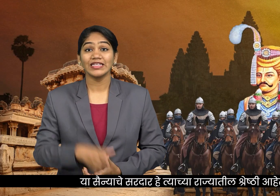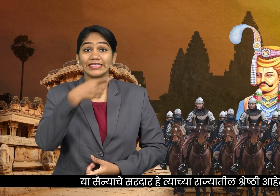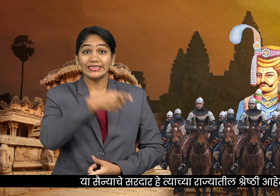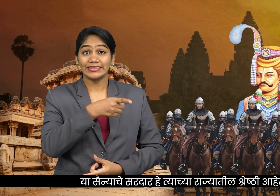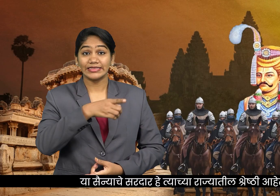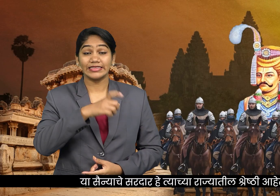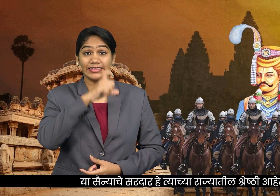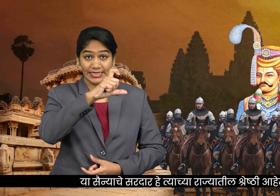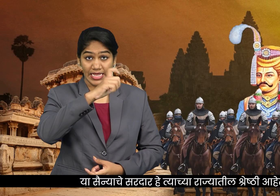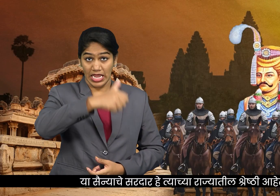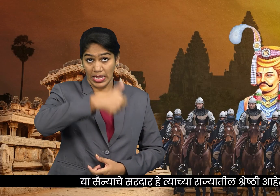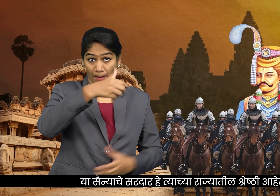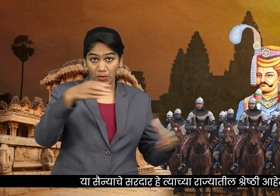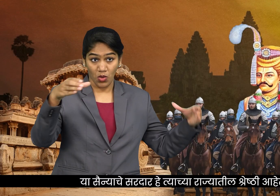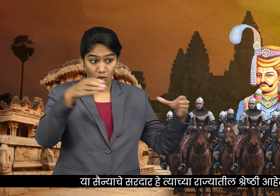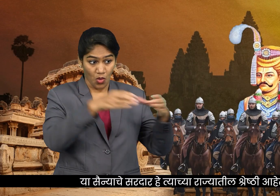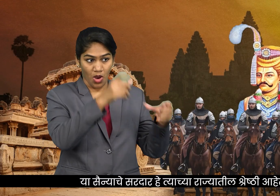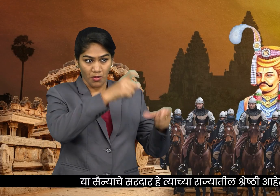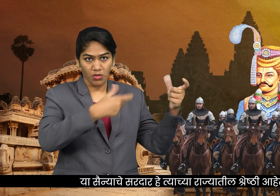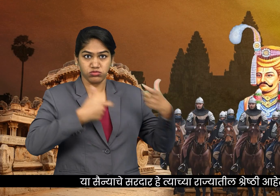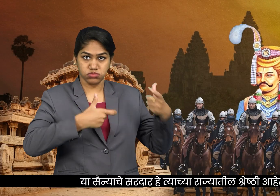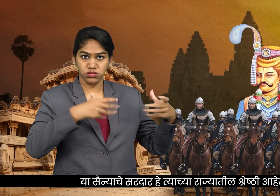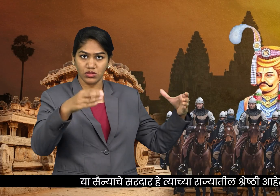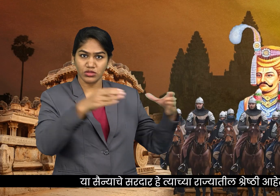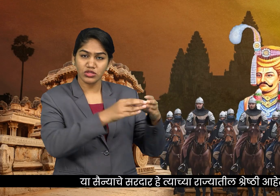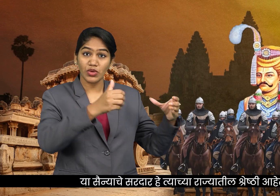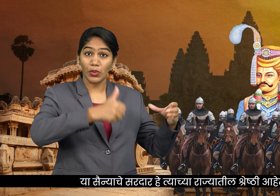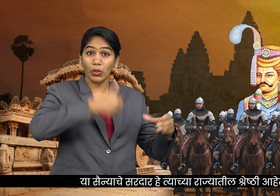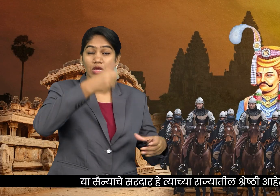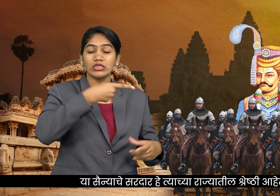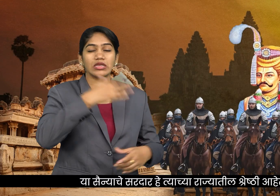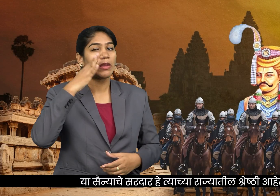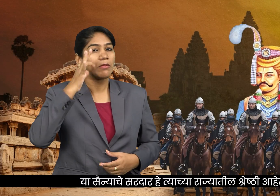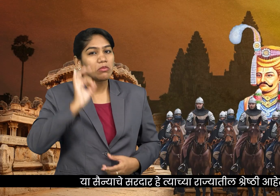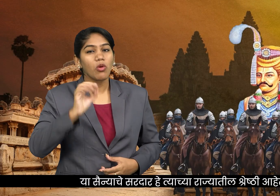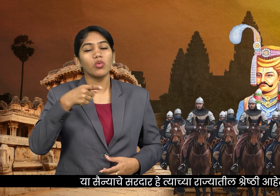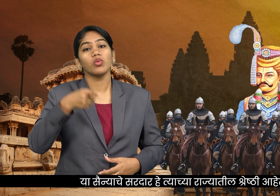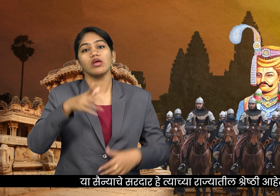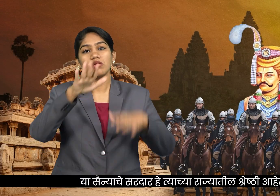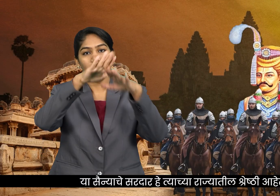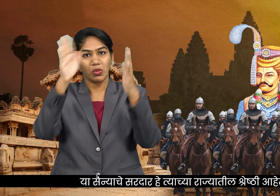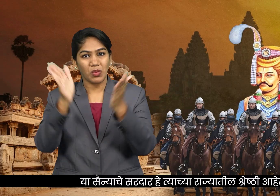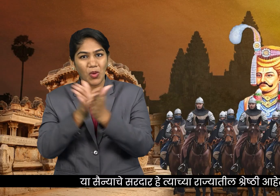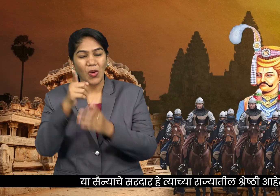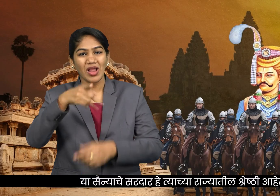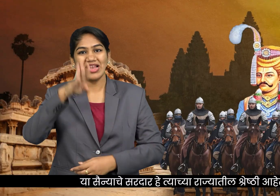या सैन्याचे सरदार हे त्याच्या राज्यातील श्रेष्ठ आहेत आणि